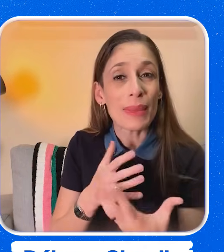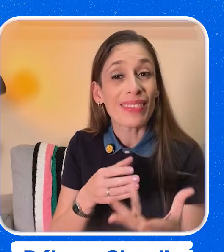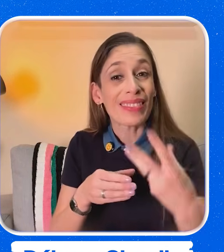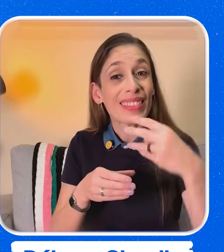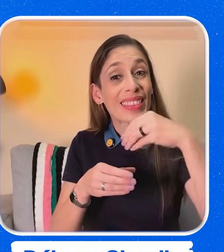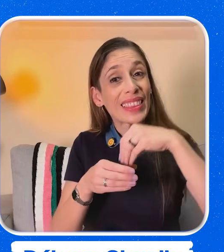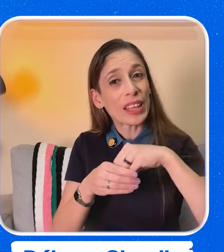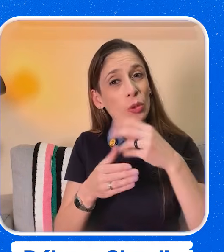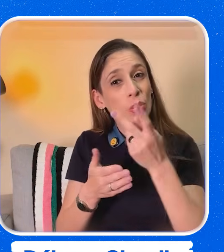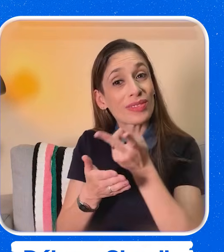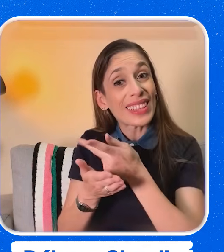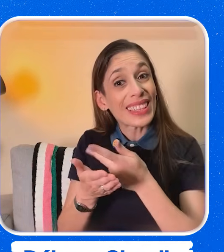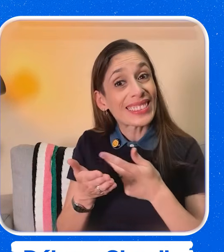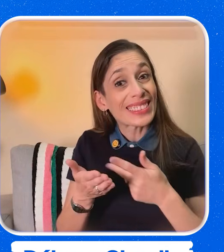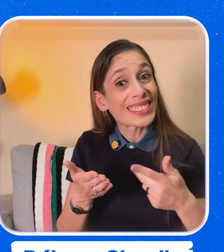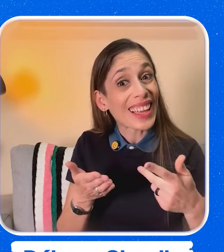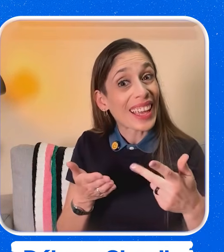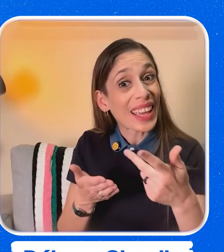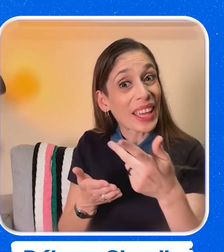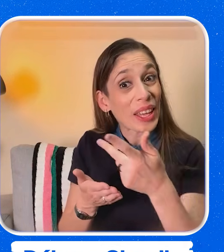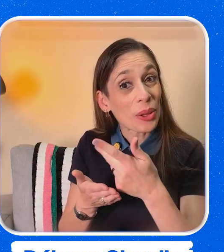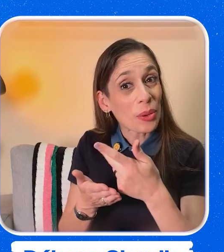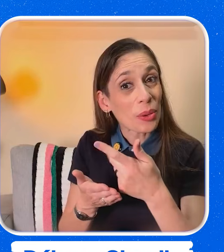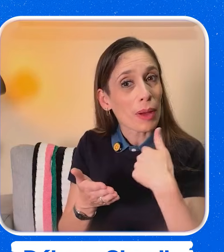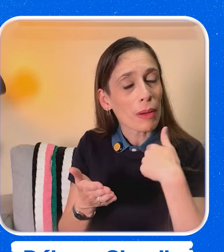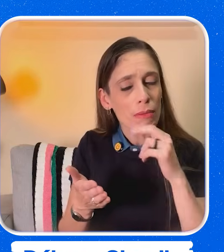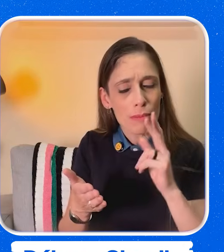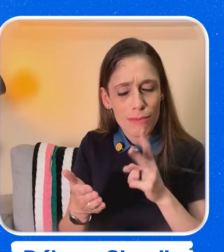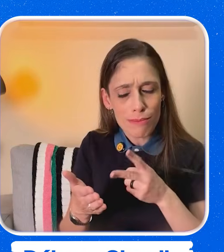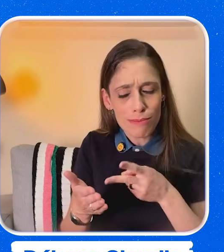eu percebi a importância que é